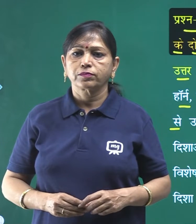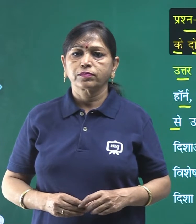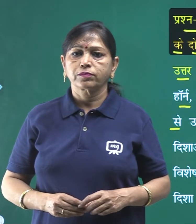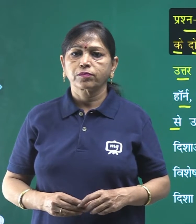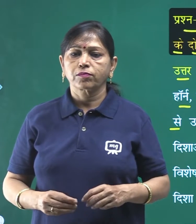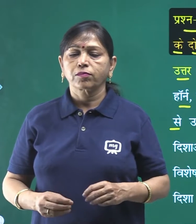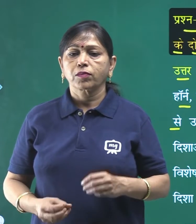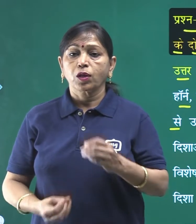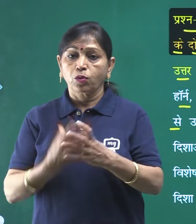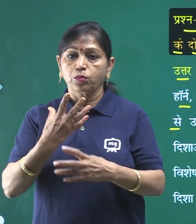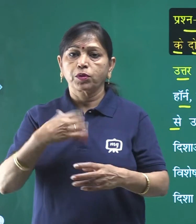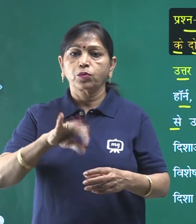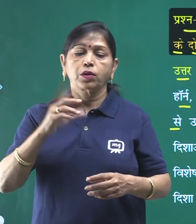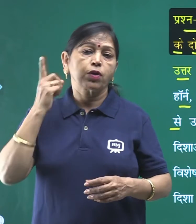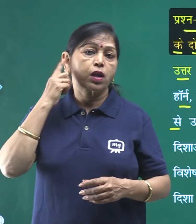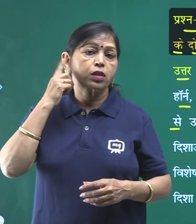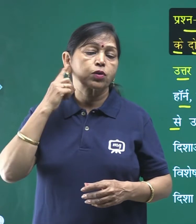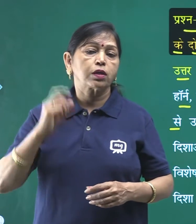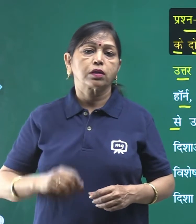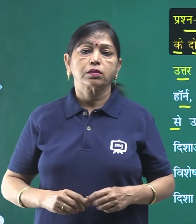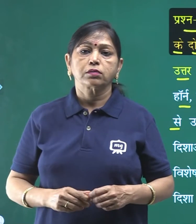उत्पन्न होने वाली ध्वनि